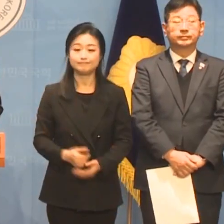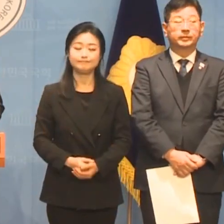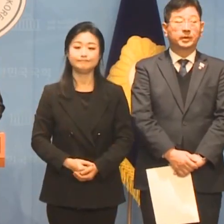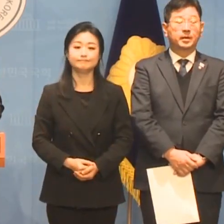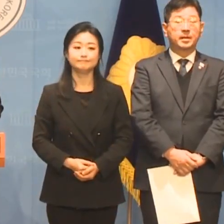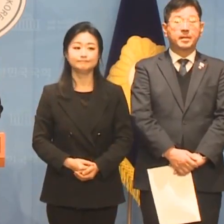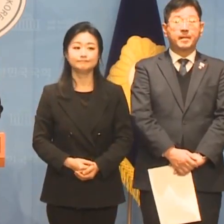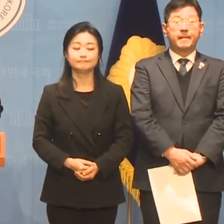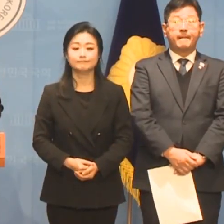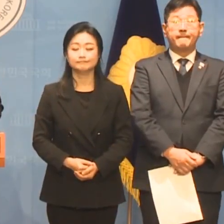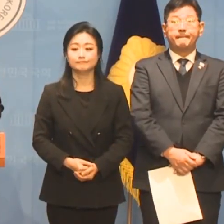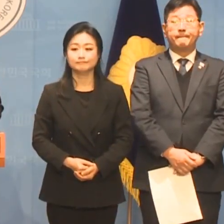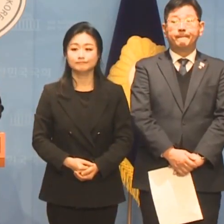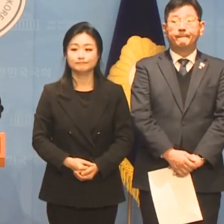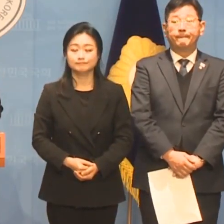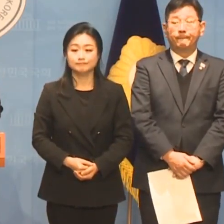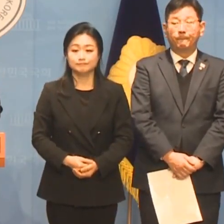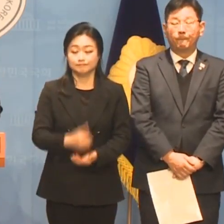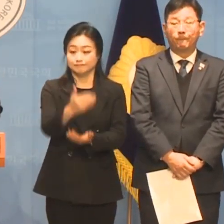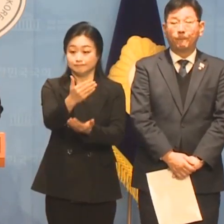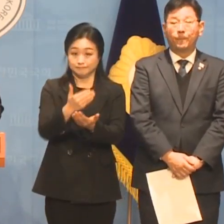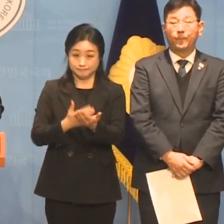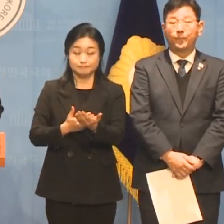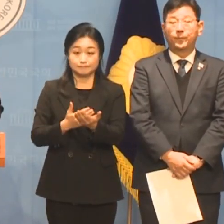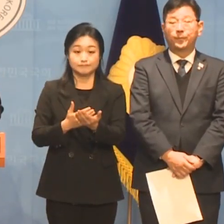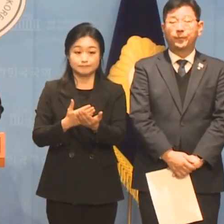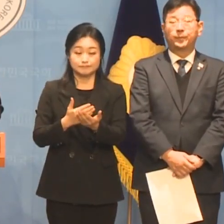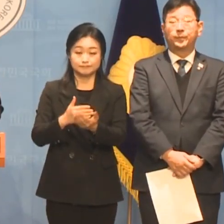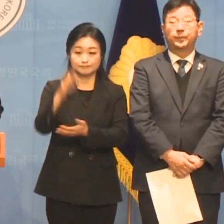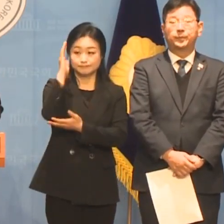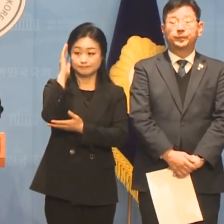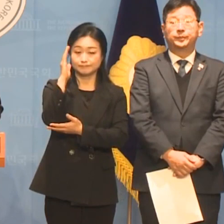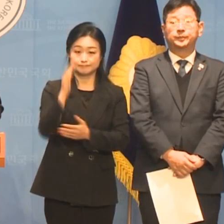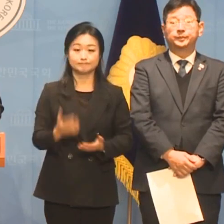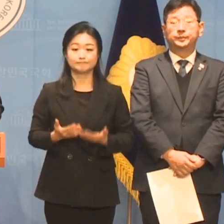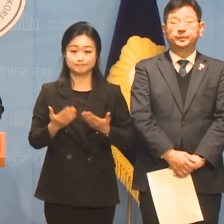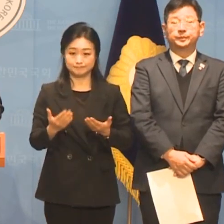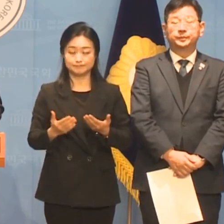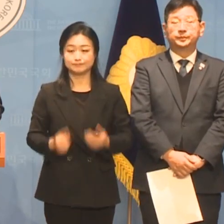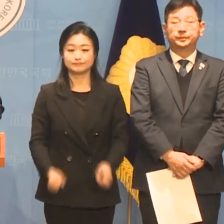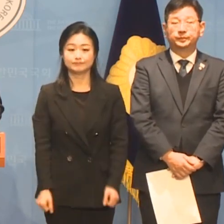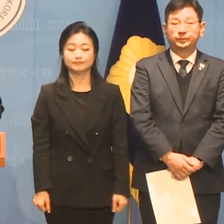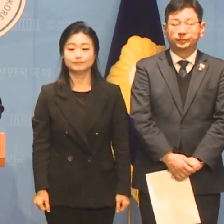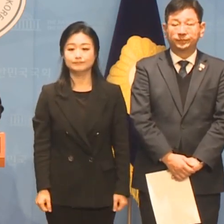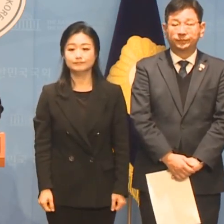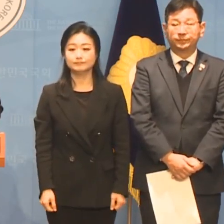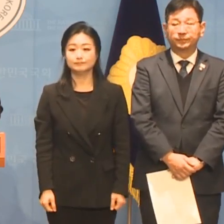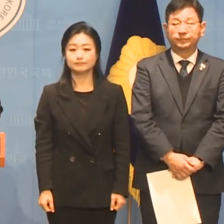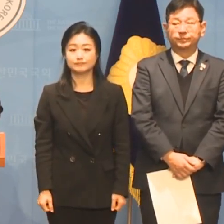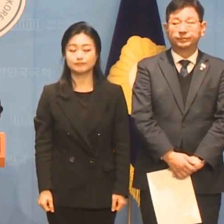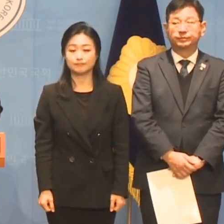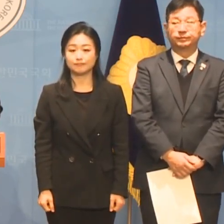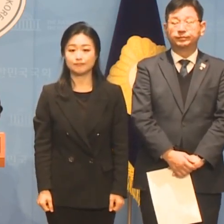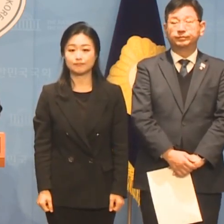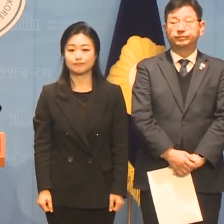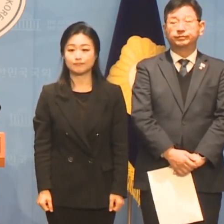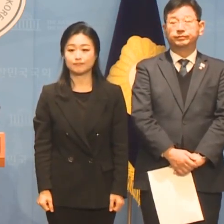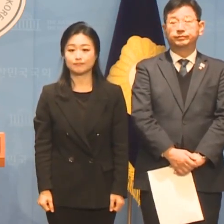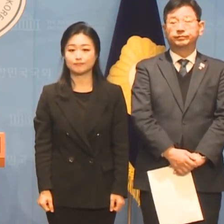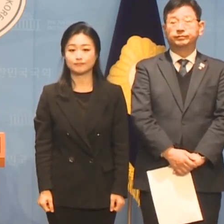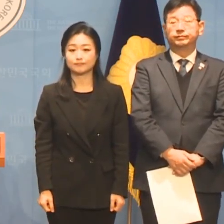그러면은 지금부터 기자회견문을 순차적으로 낭독하고 회견을 마치도록